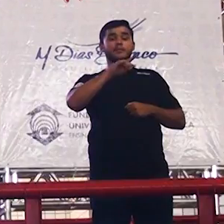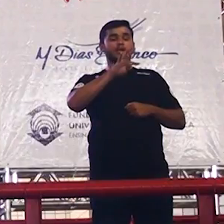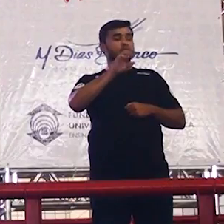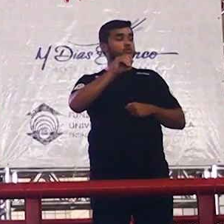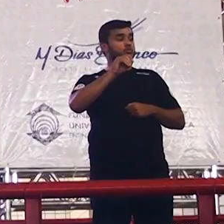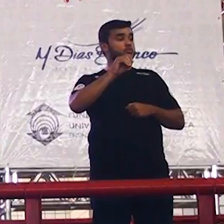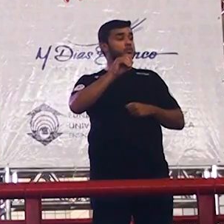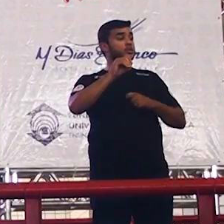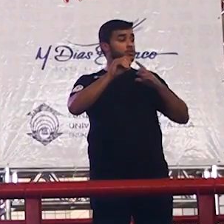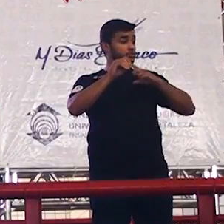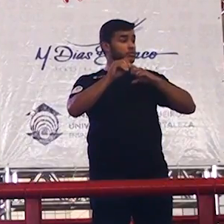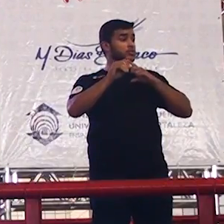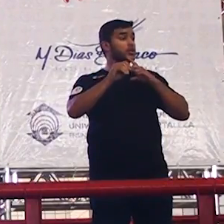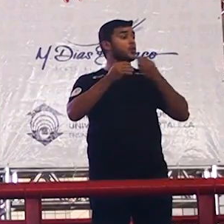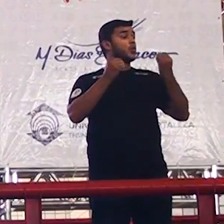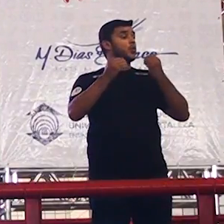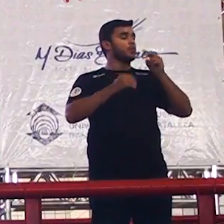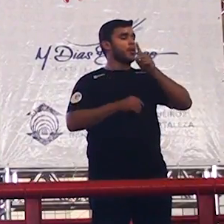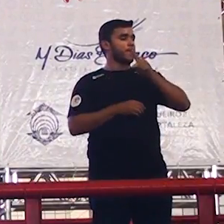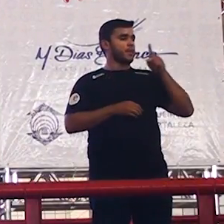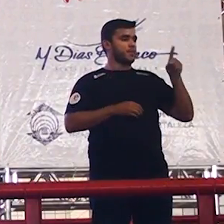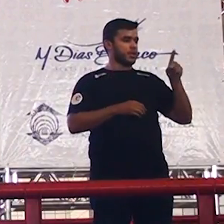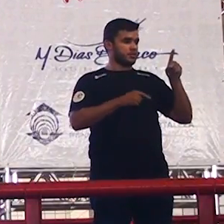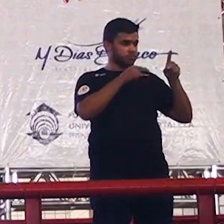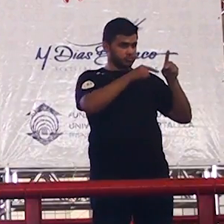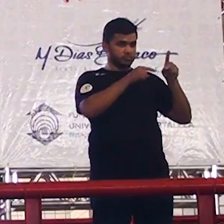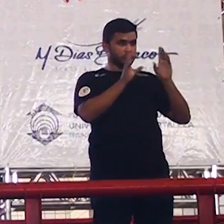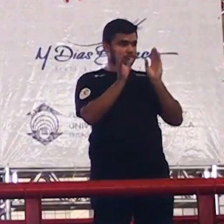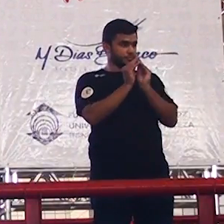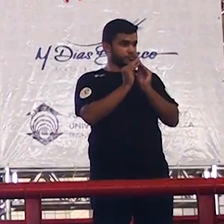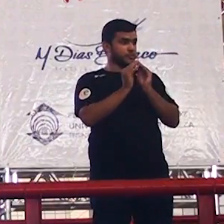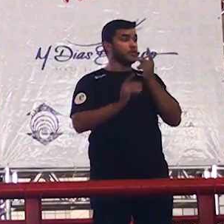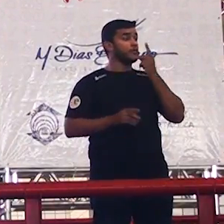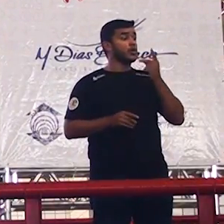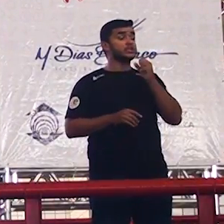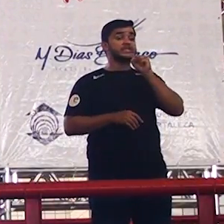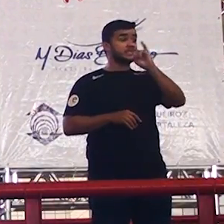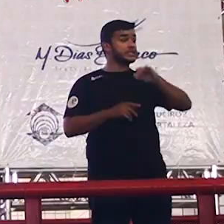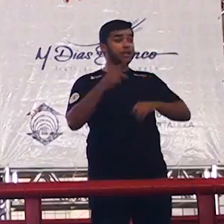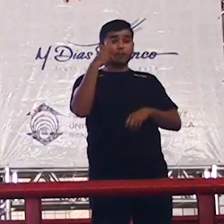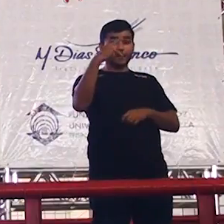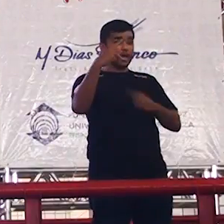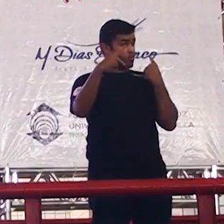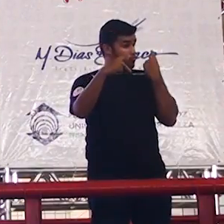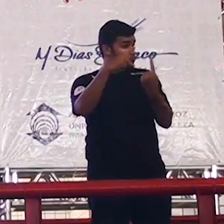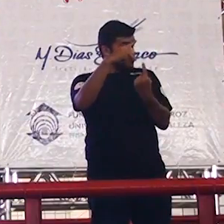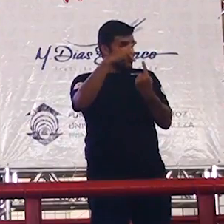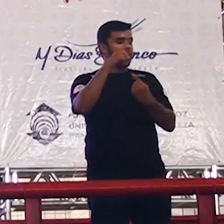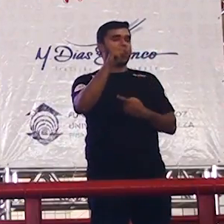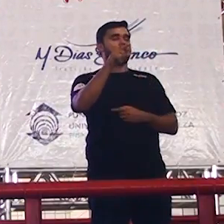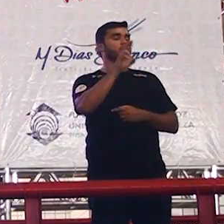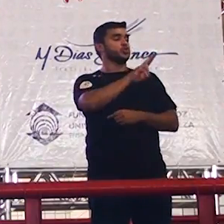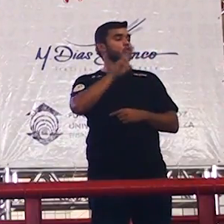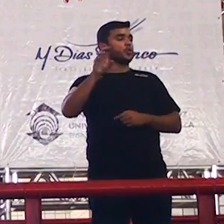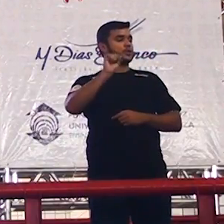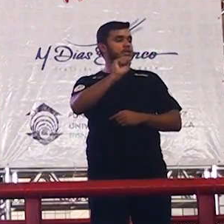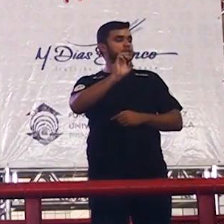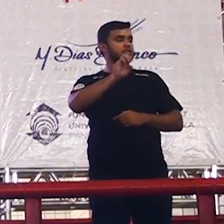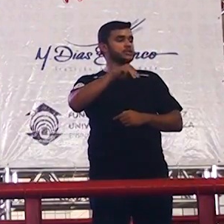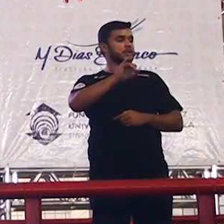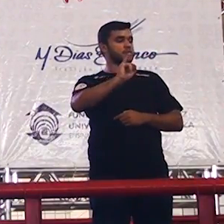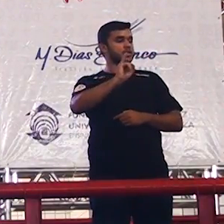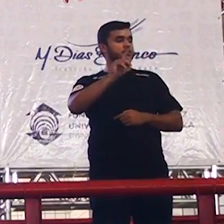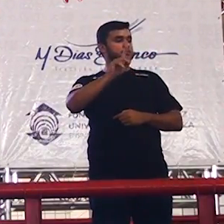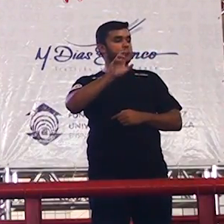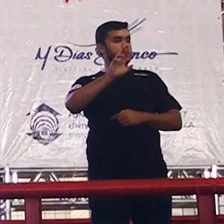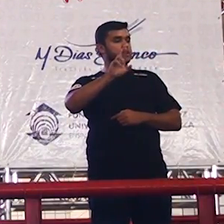que eu quero calcular o semiperímetro, que é a soma dos lados dividido por 2.